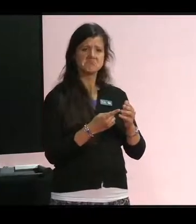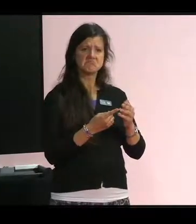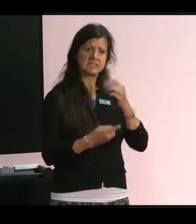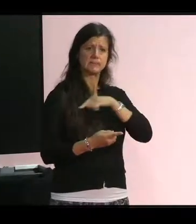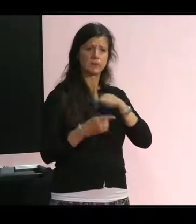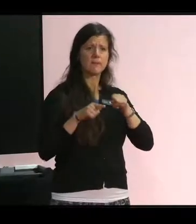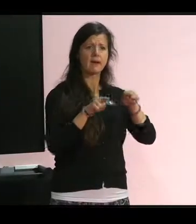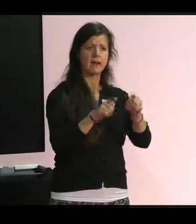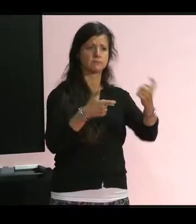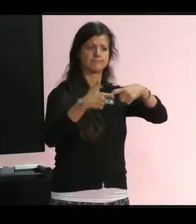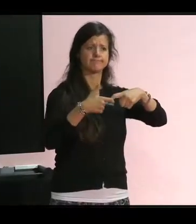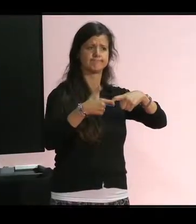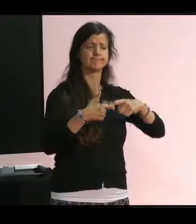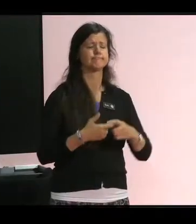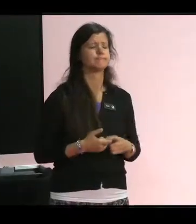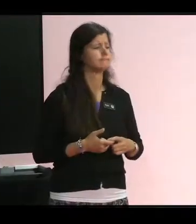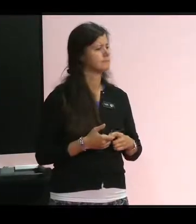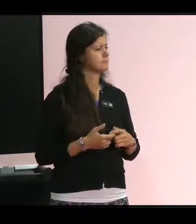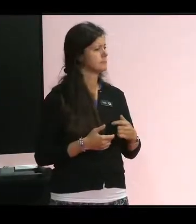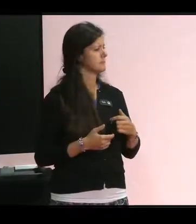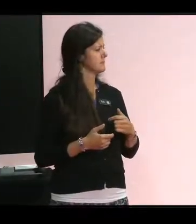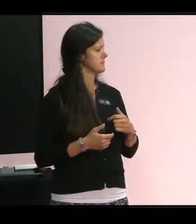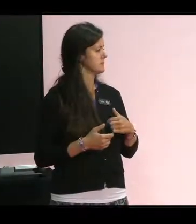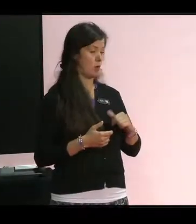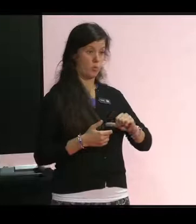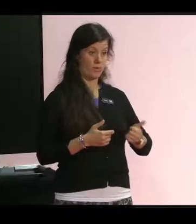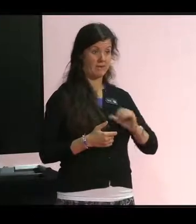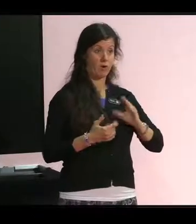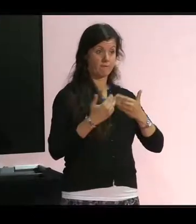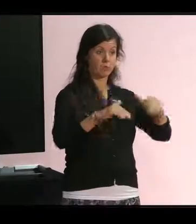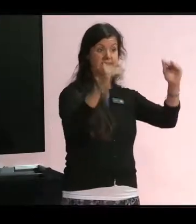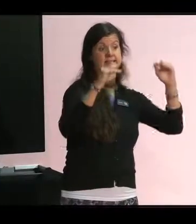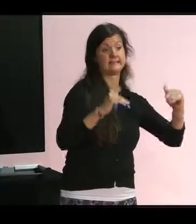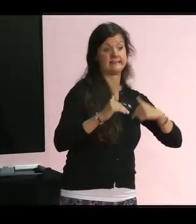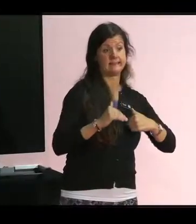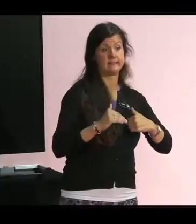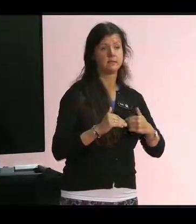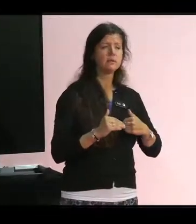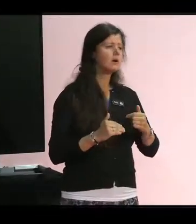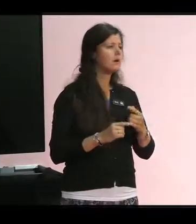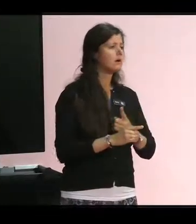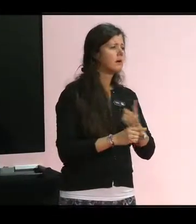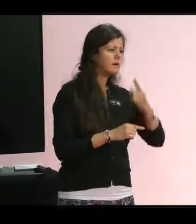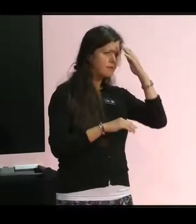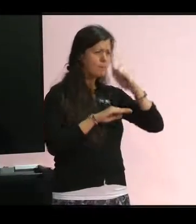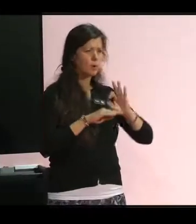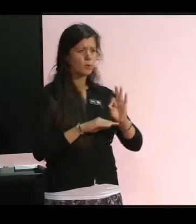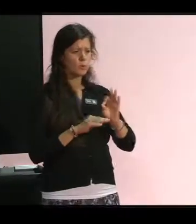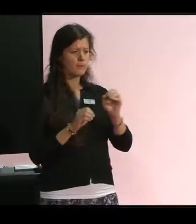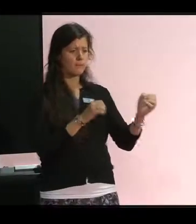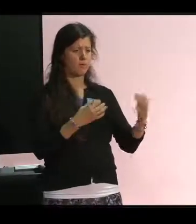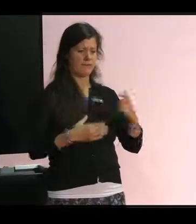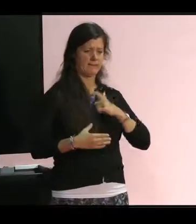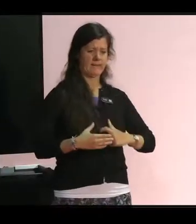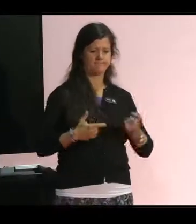den kopplingen. Jag själv är ju funktionsnedsatt och påverkas väl på ett eller annat sätt av